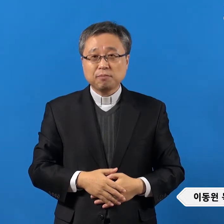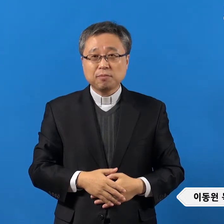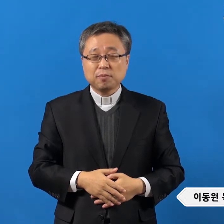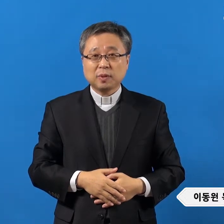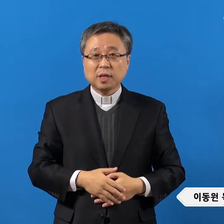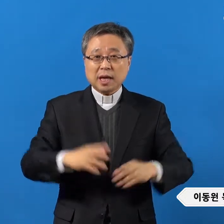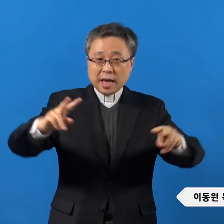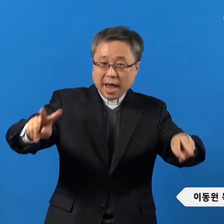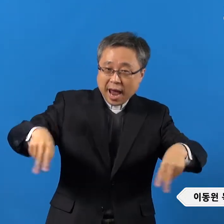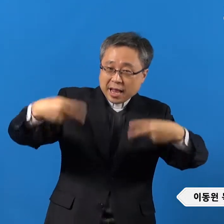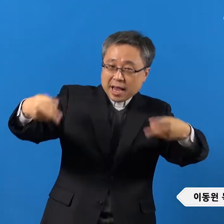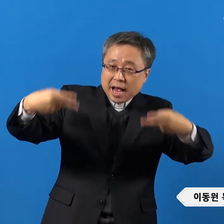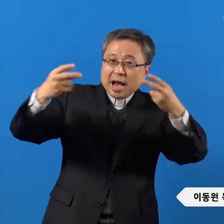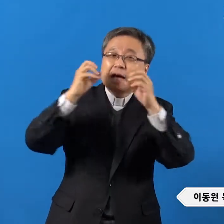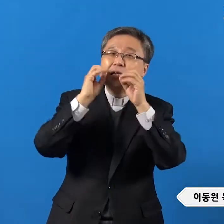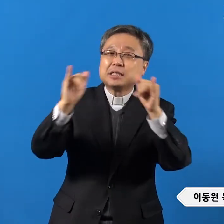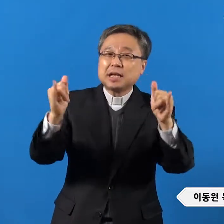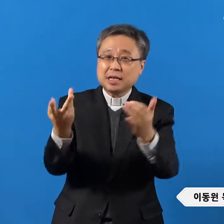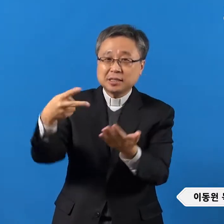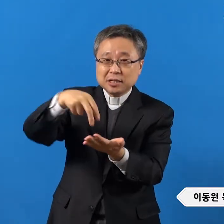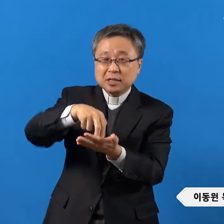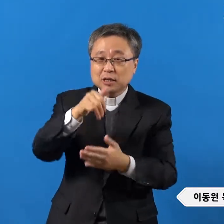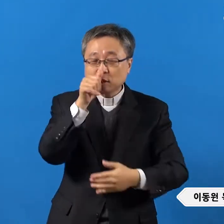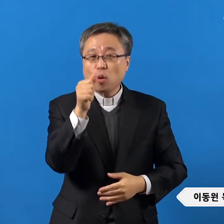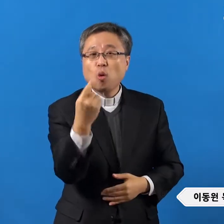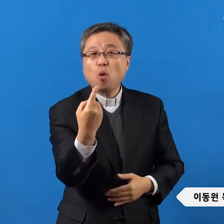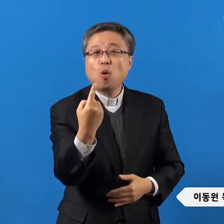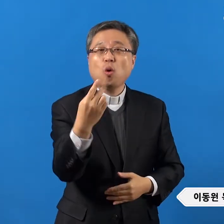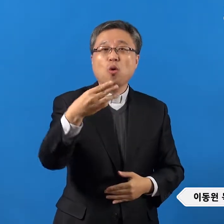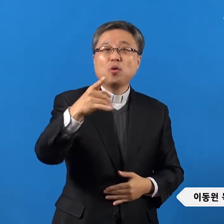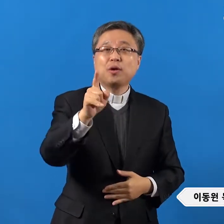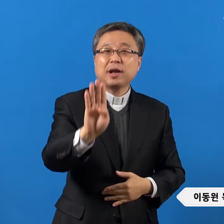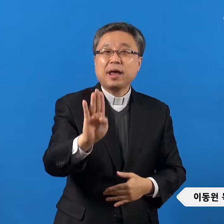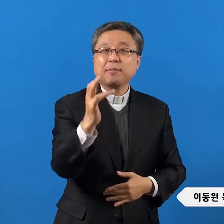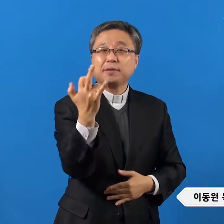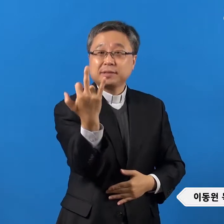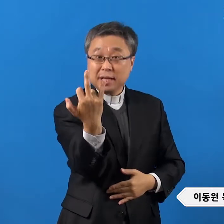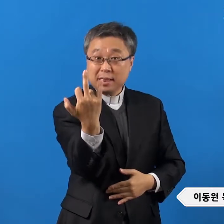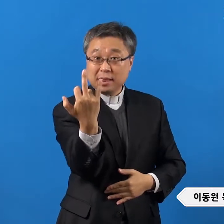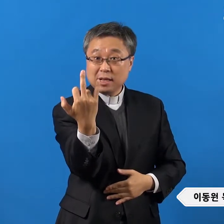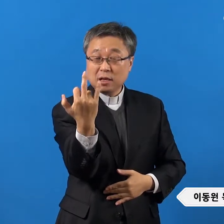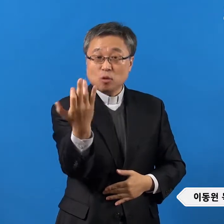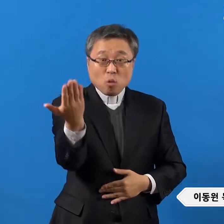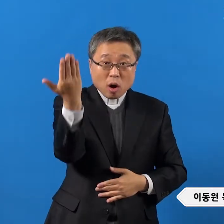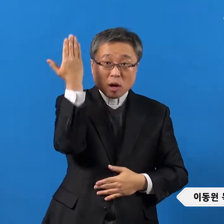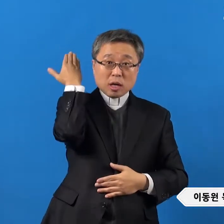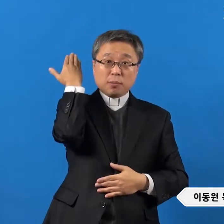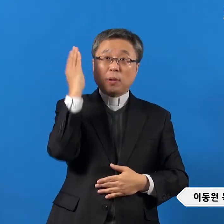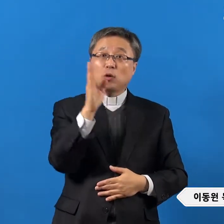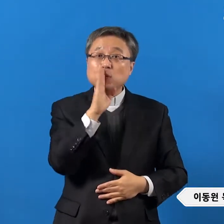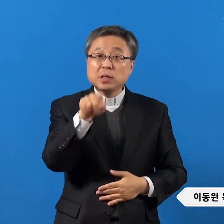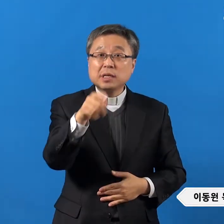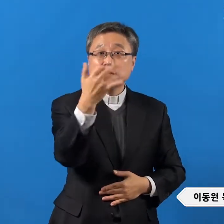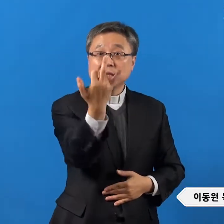엘리야 선지자가 서 있는 곳이 호렙산이죠, 호렙산. 근데 과거에 바로 이 호렙산에서 불로 임한